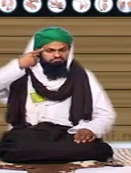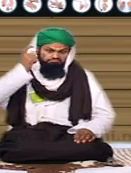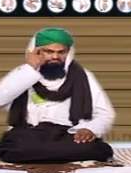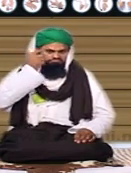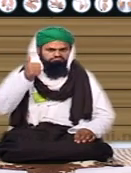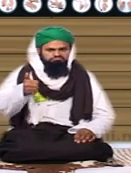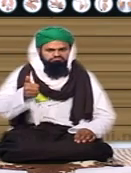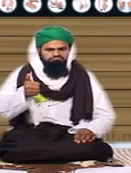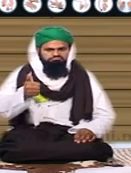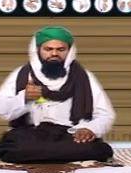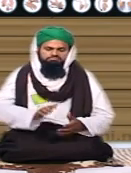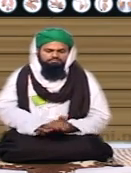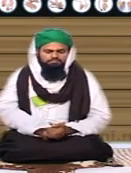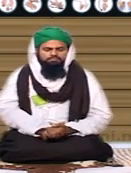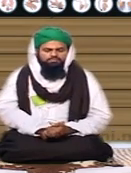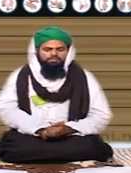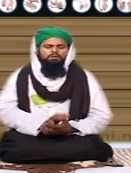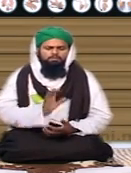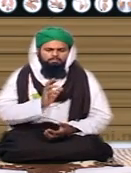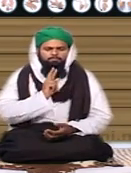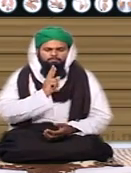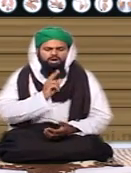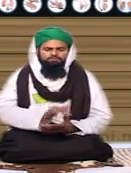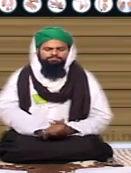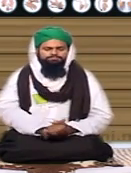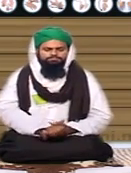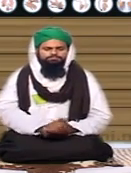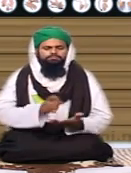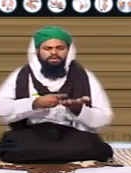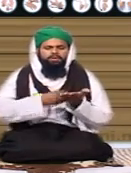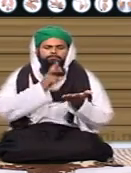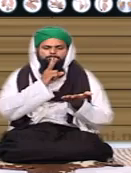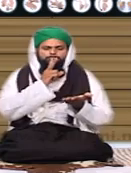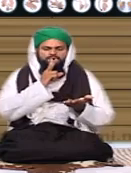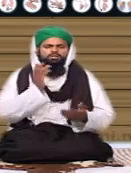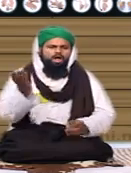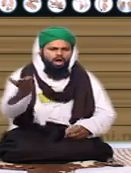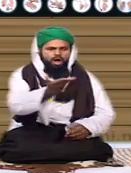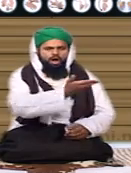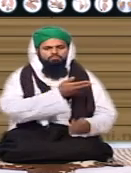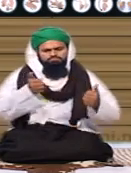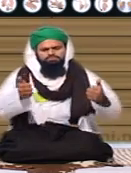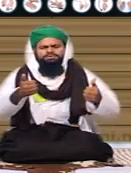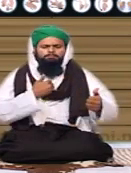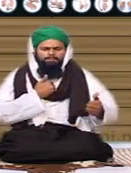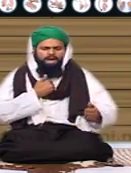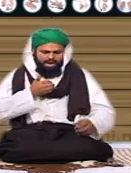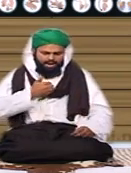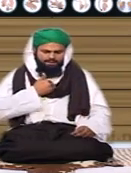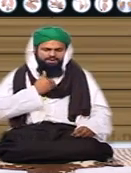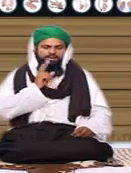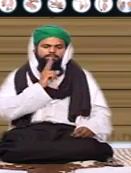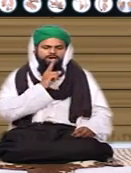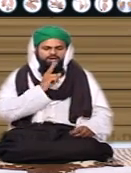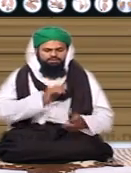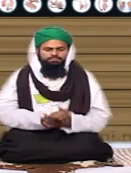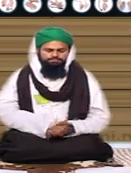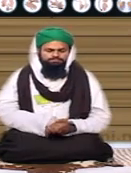ہم بہت چالاک ہیں، ہم بہت ہوشیار ہیں۔ اس کی دلیل میں یوں دوں، اب مثال کے طور پر آپ تو اچھے لوگ ہیں، میں اپنے